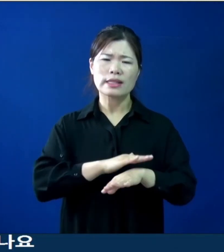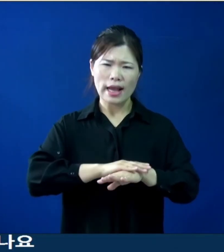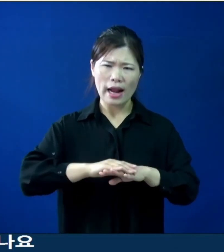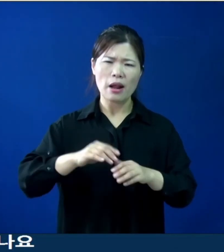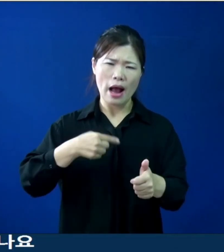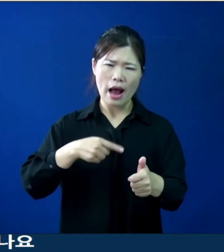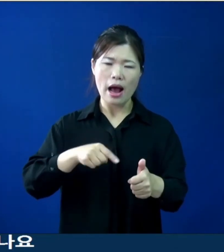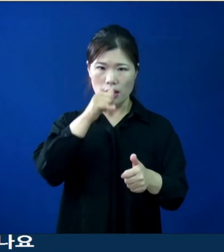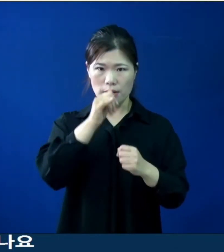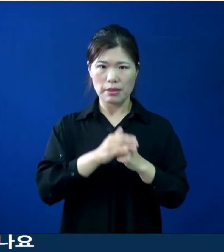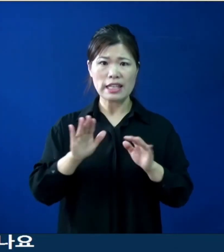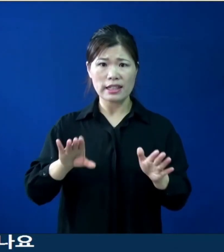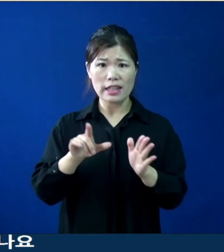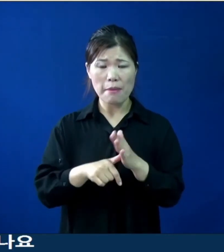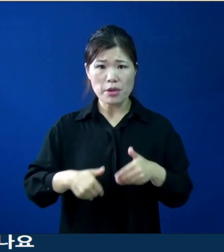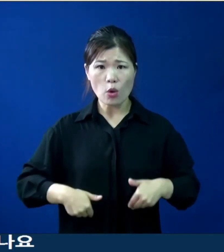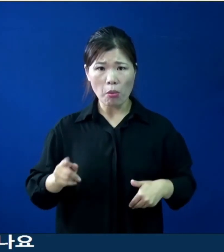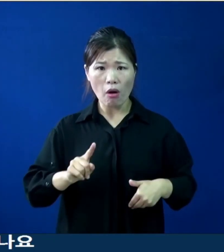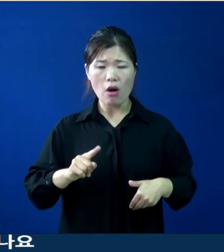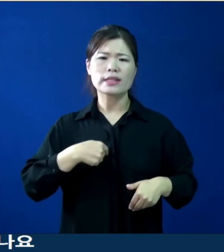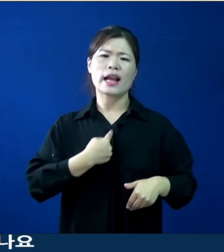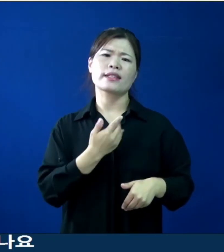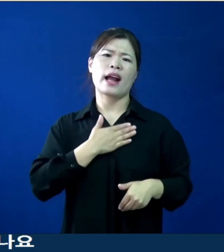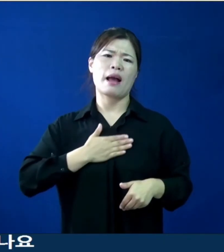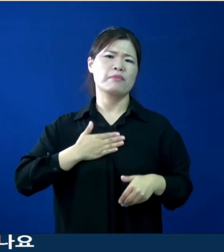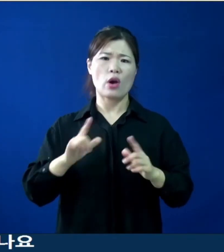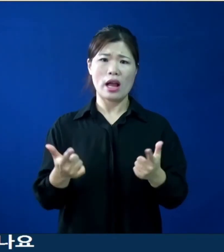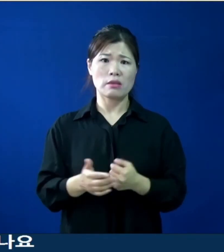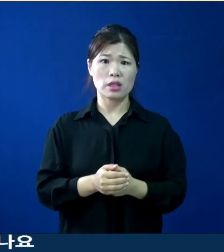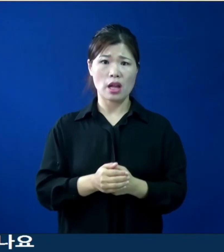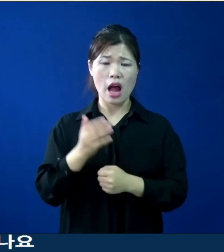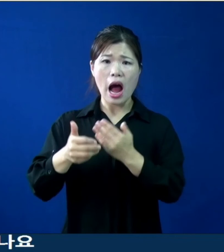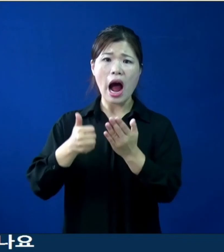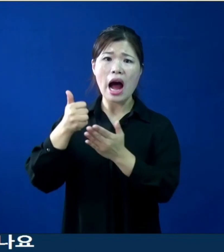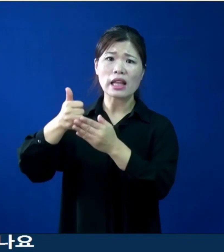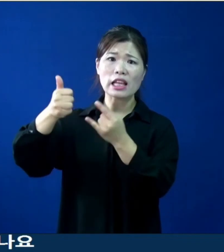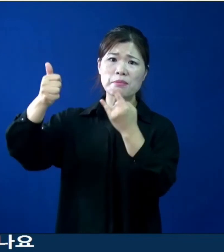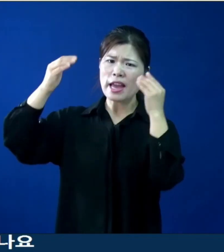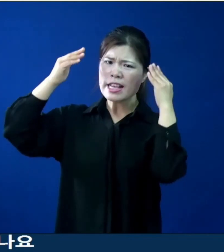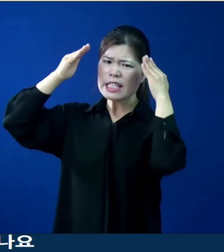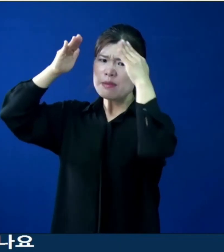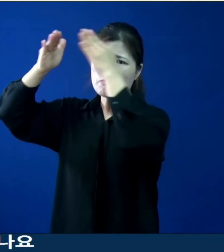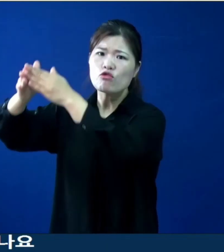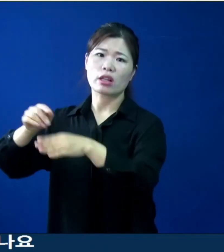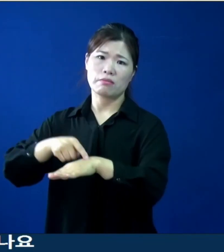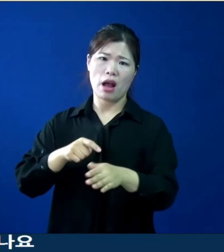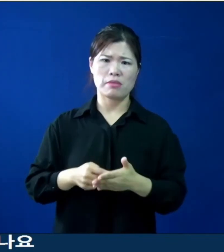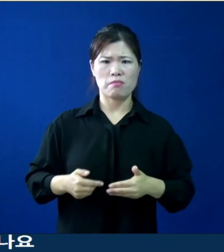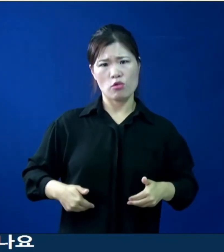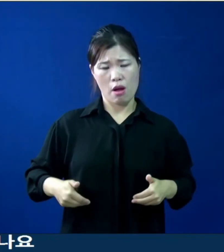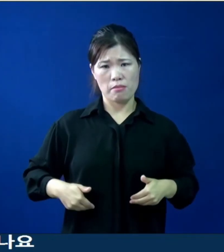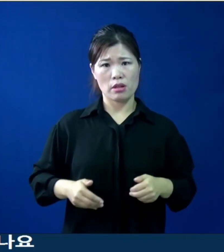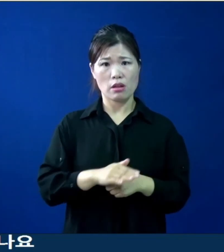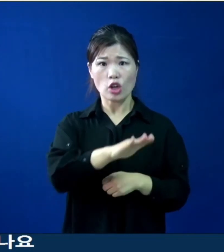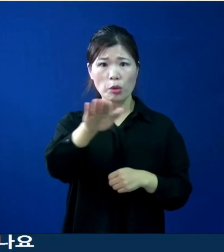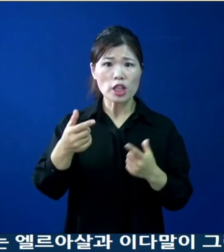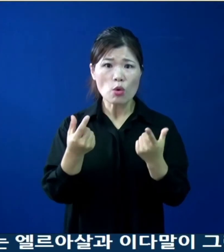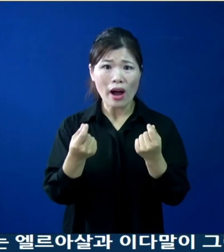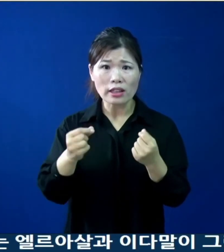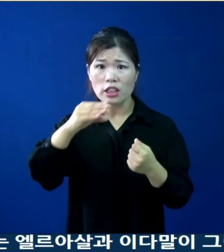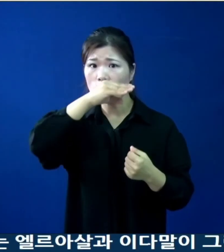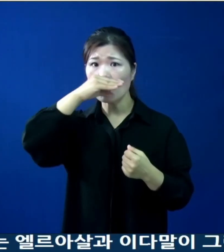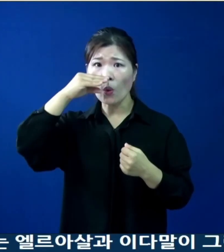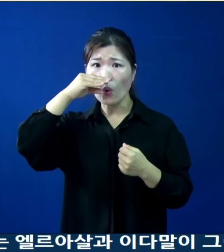무엇이냐면 자신의 감정이 아니라 하나님께 집중하는 마음이었다는 사실입니다. 여러분, 이 교훈을 받으실 수